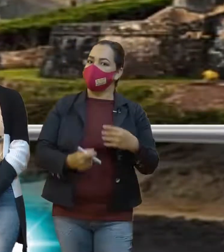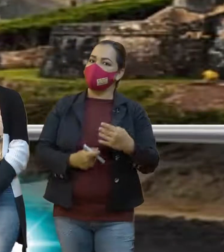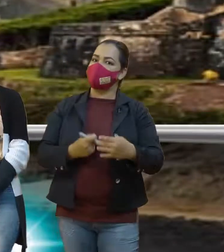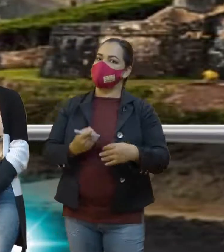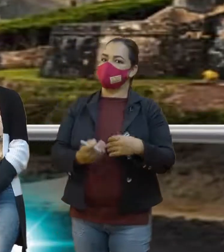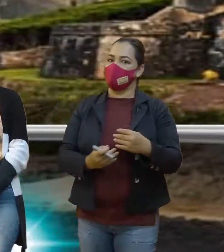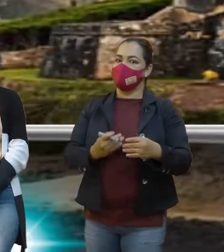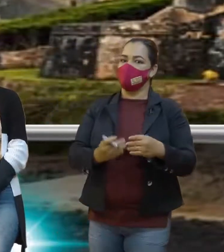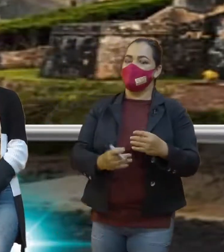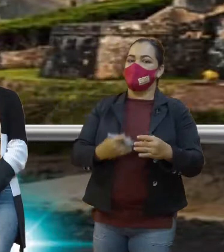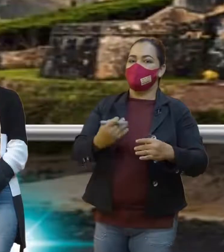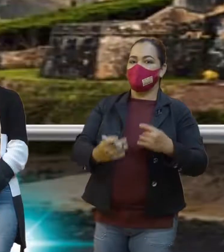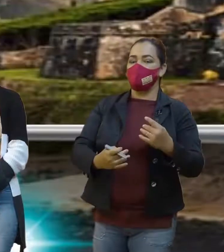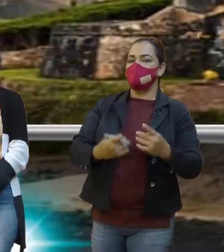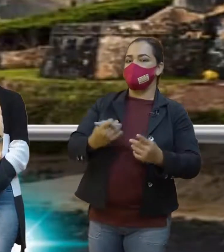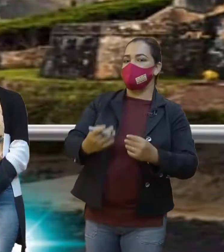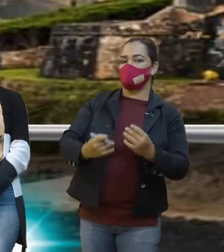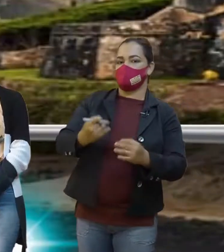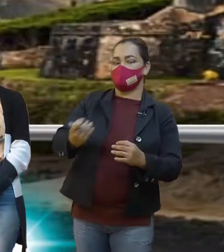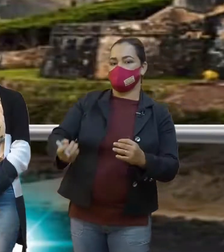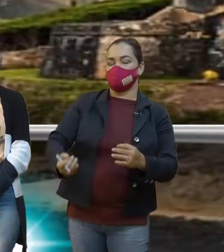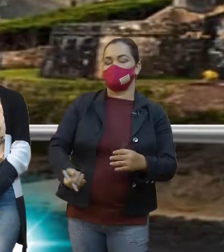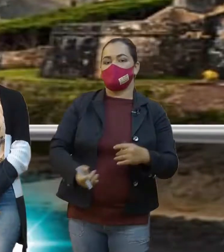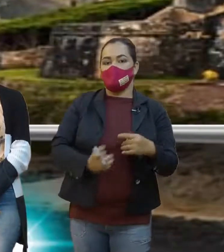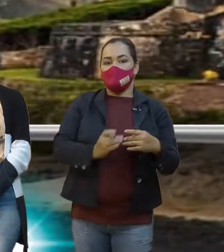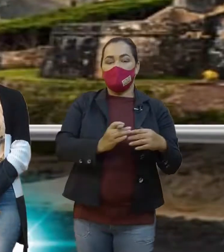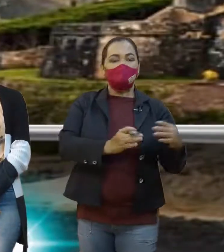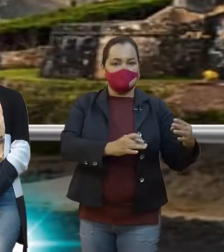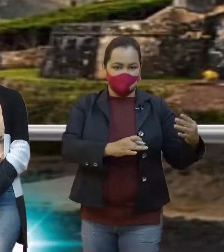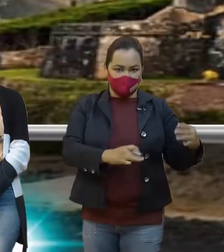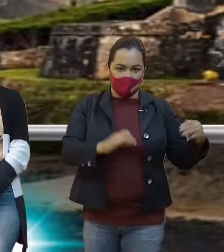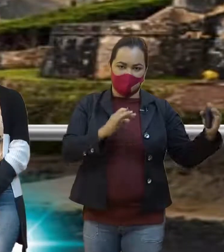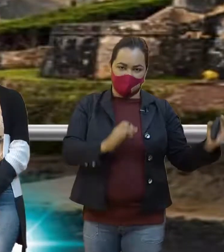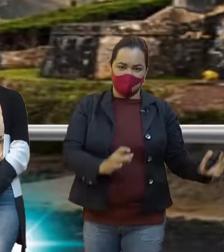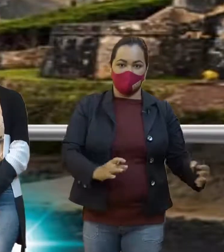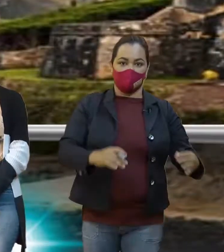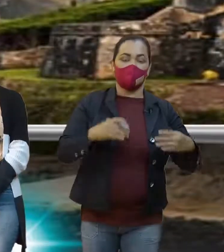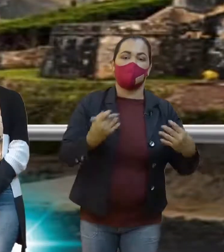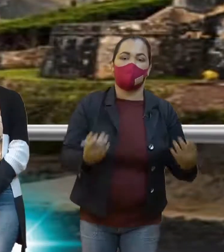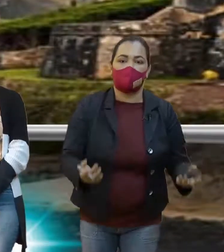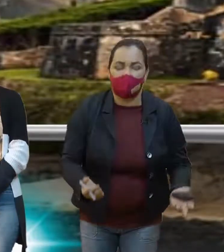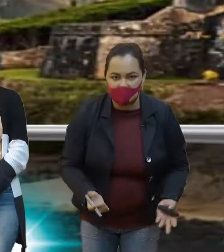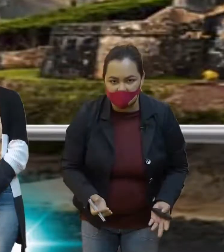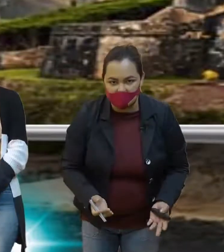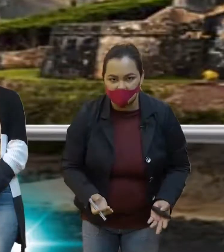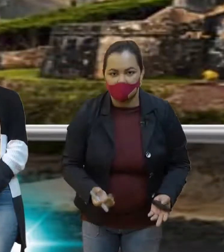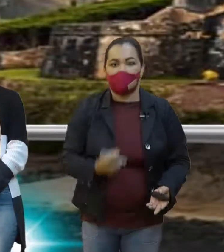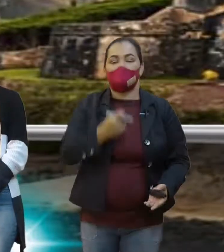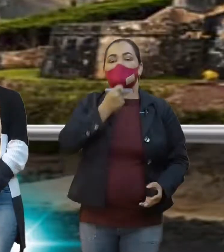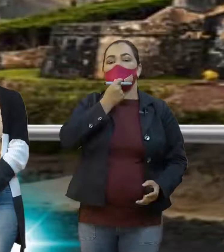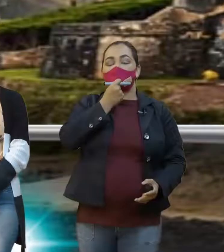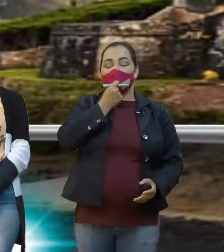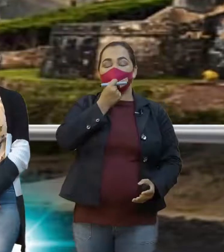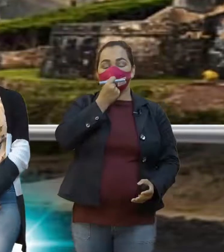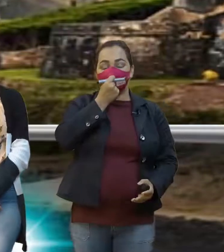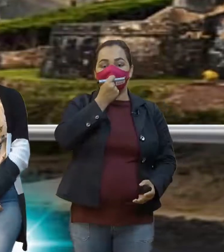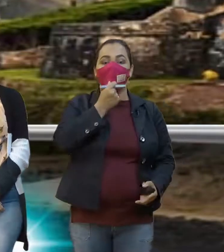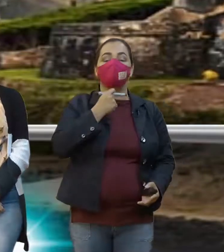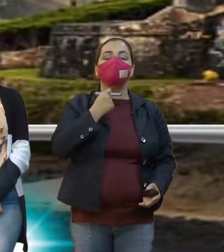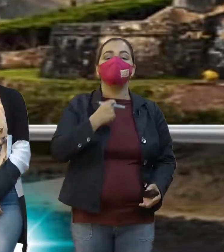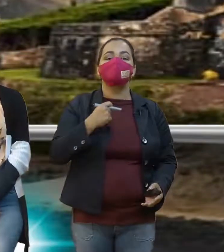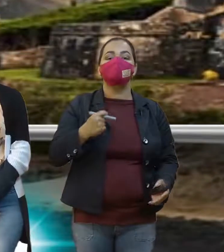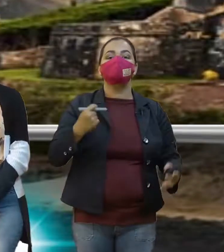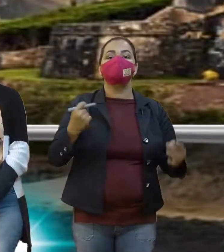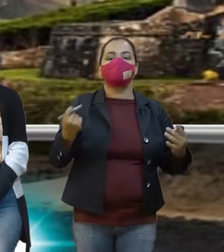uma briga que está ali anos e anos e anos. Eles estão para fazer um novo plebiscito para chegar